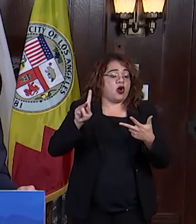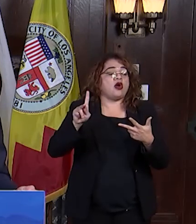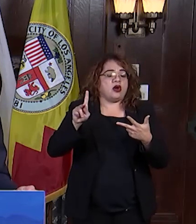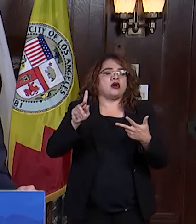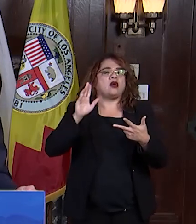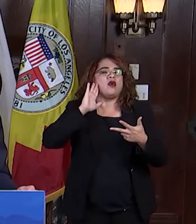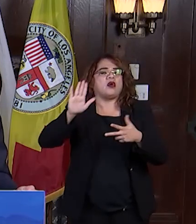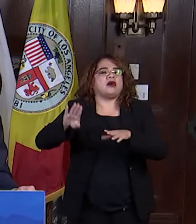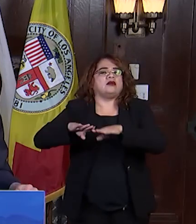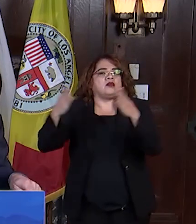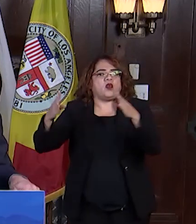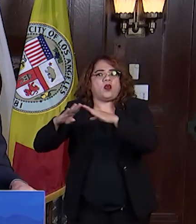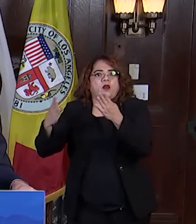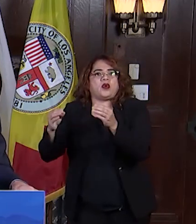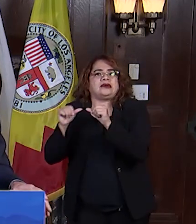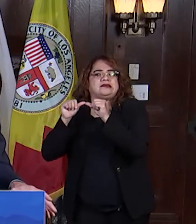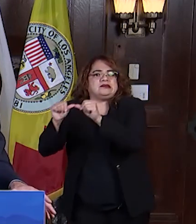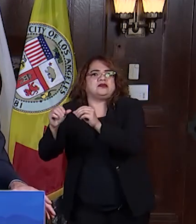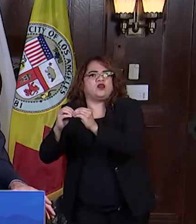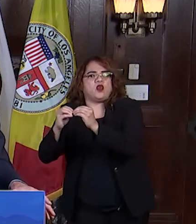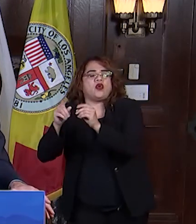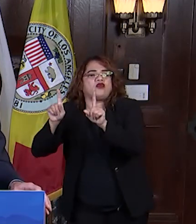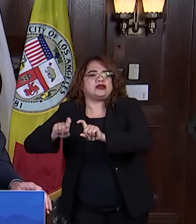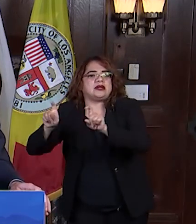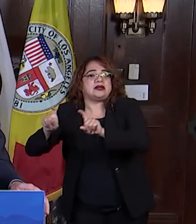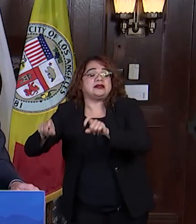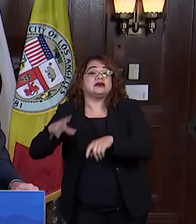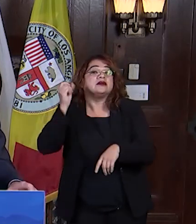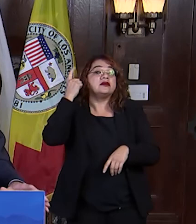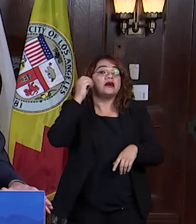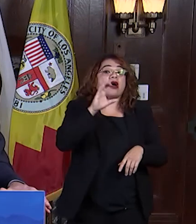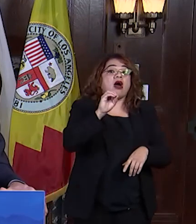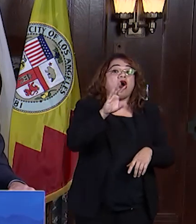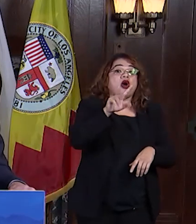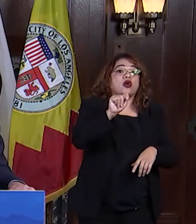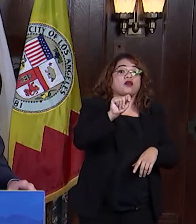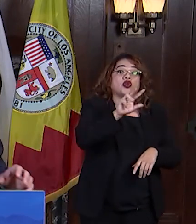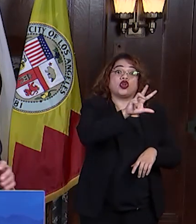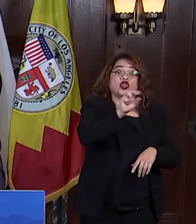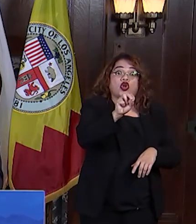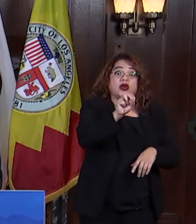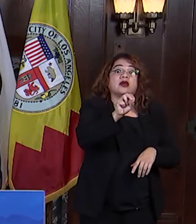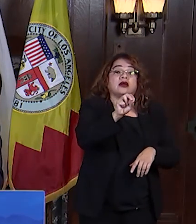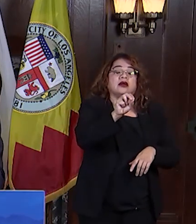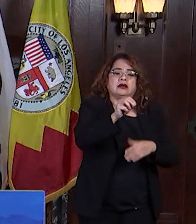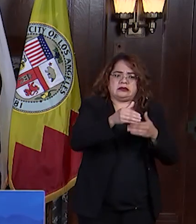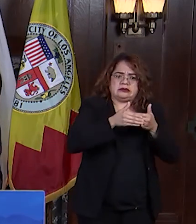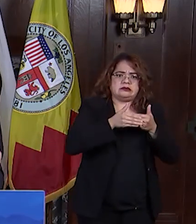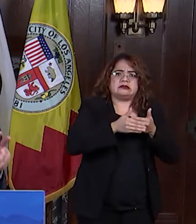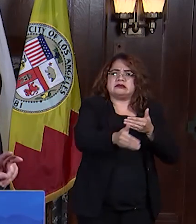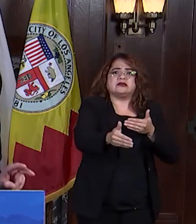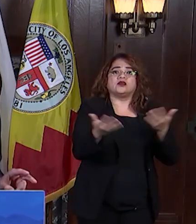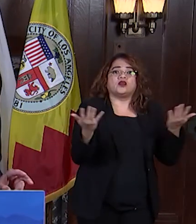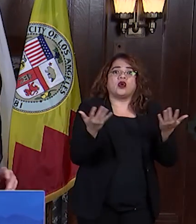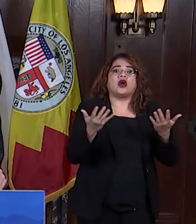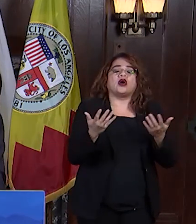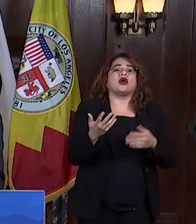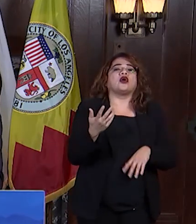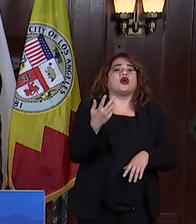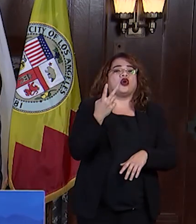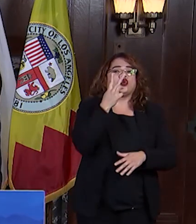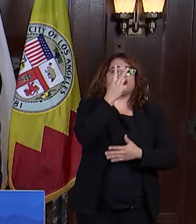ciudad. Y a partir del 30 de octubre, todos los sitios estarán abiertos 2 horas